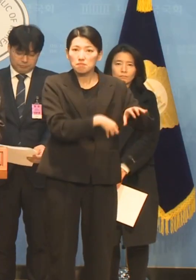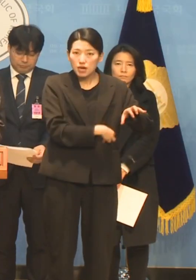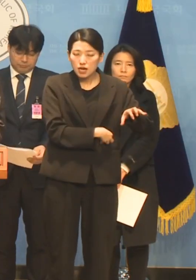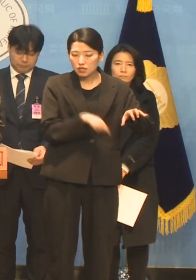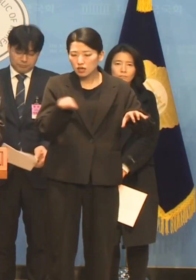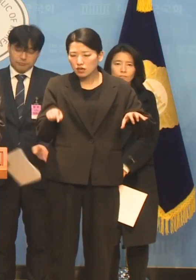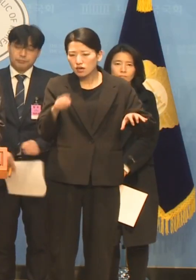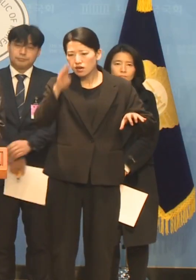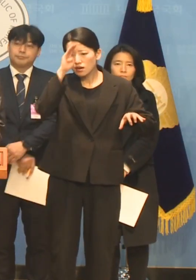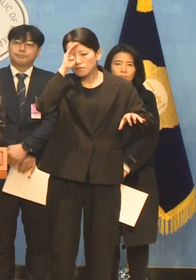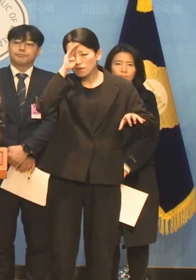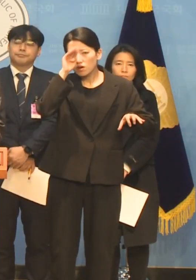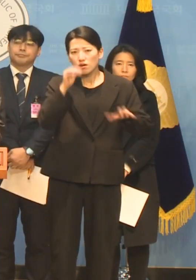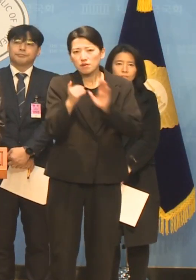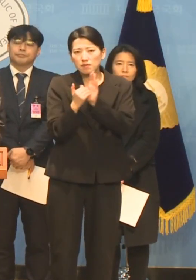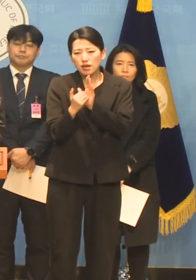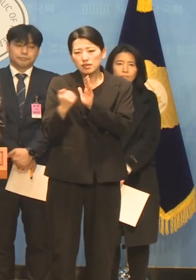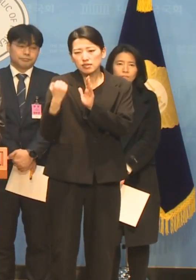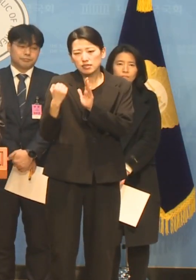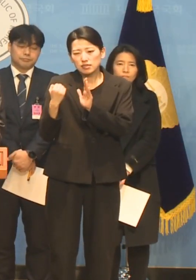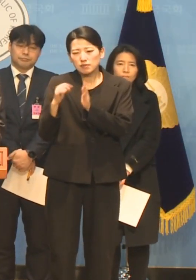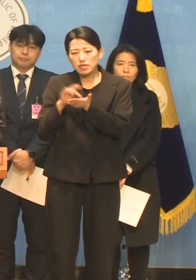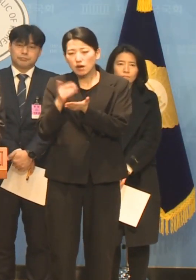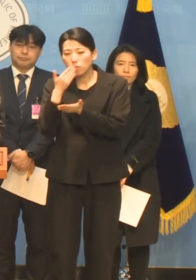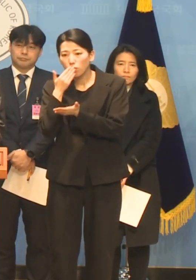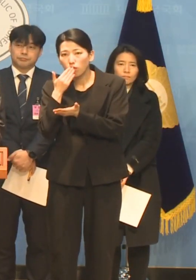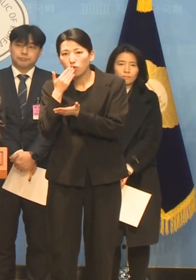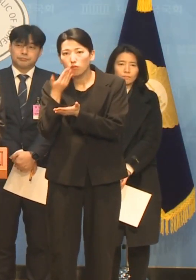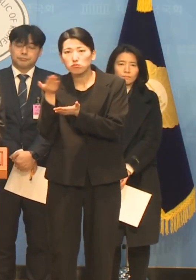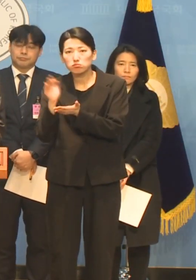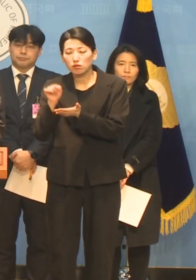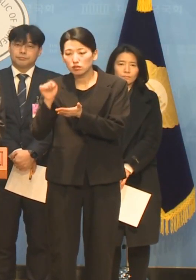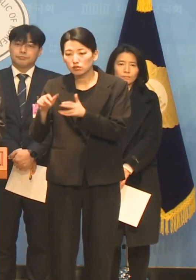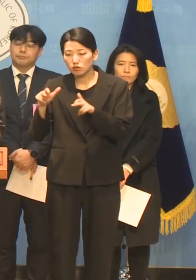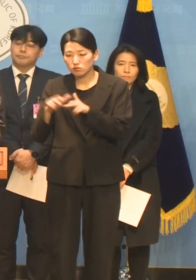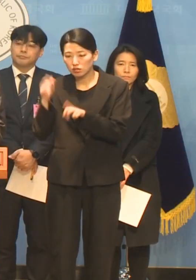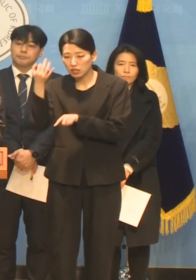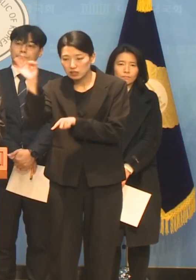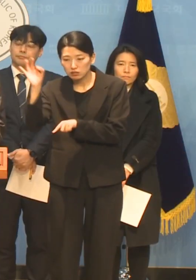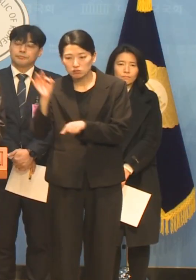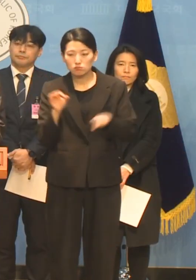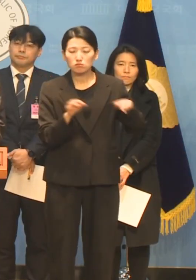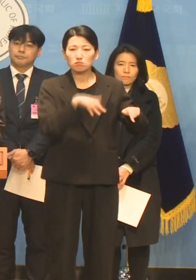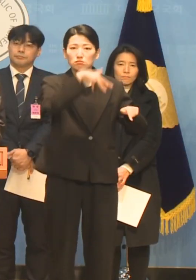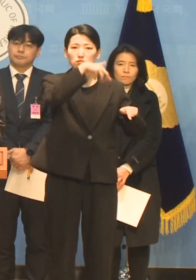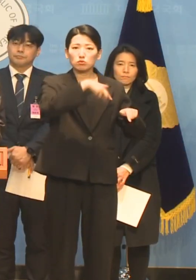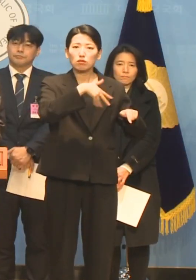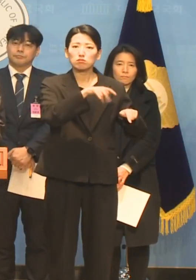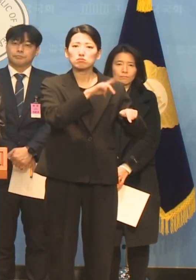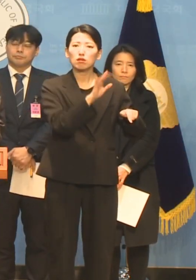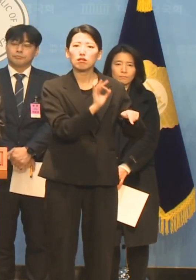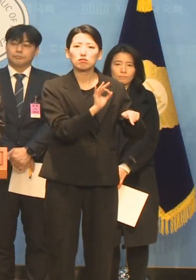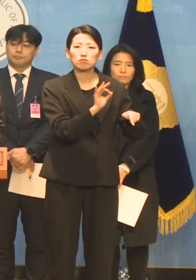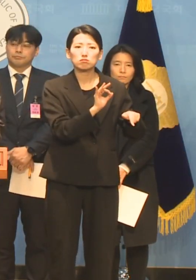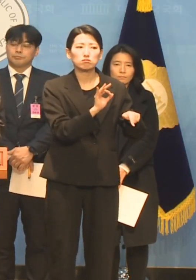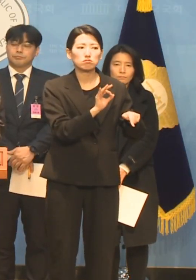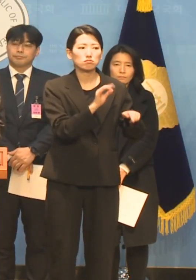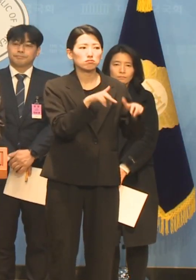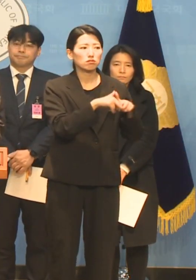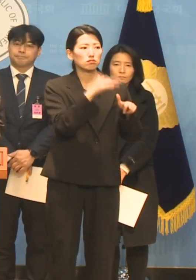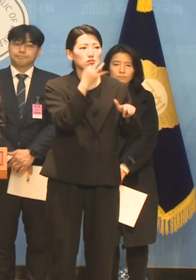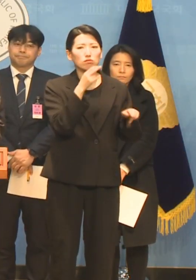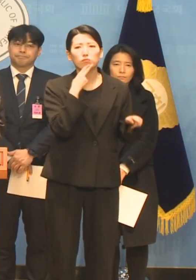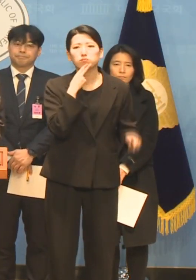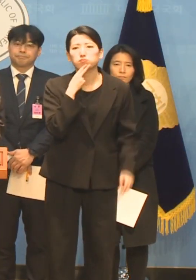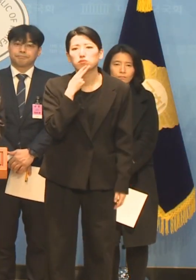먹음에도 불구하고 췌장 이식 환자는 장애가 되지 않고요, 신장 이식 환자만 장애가 되고 있는 이런 현실을 우리